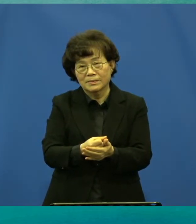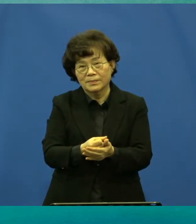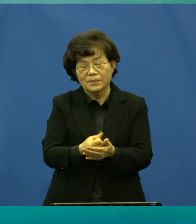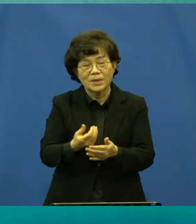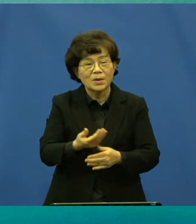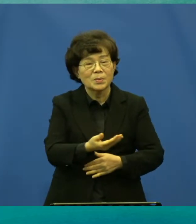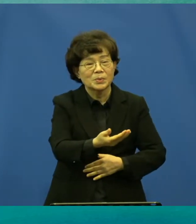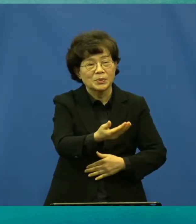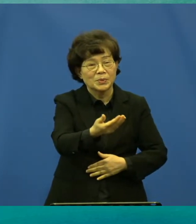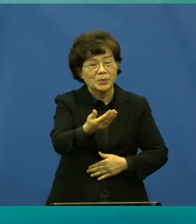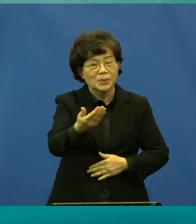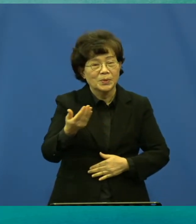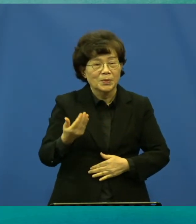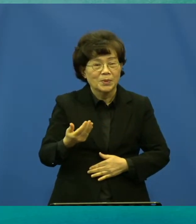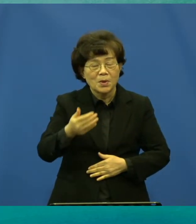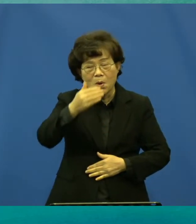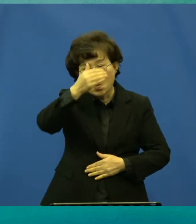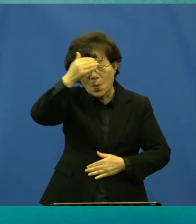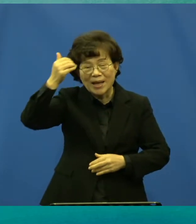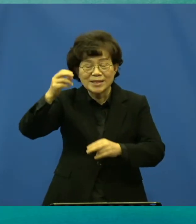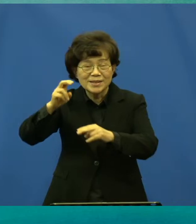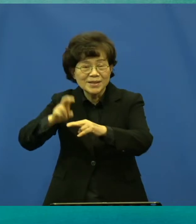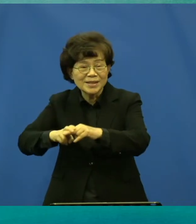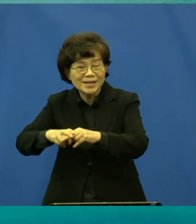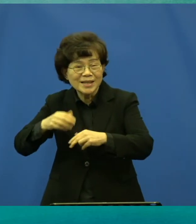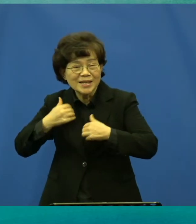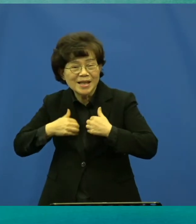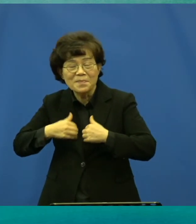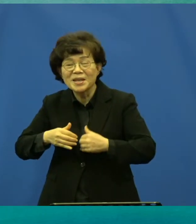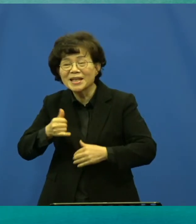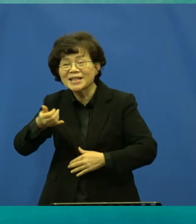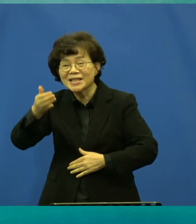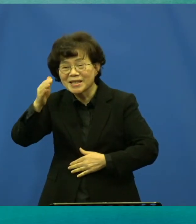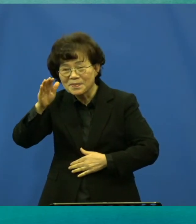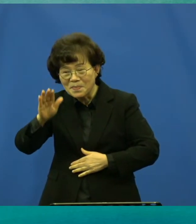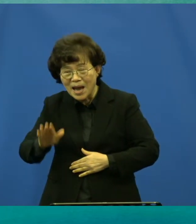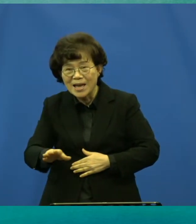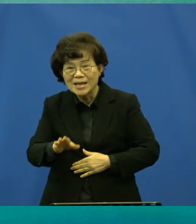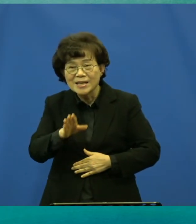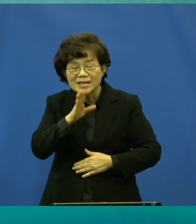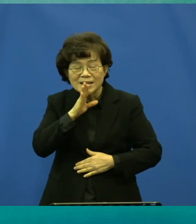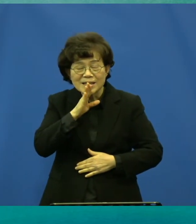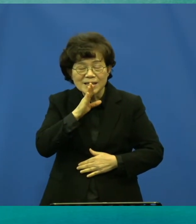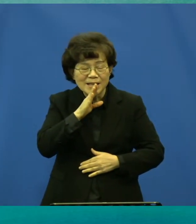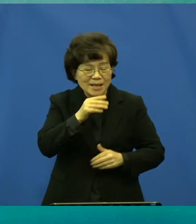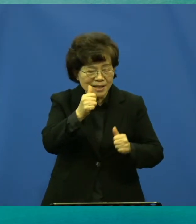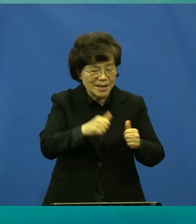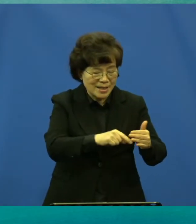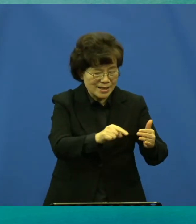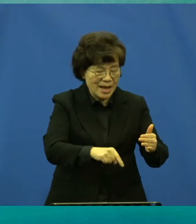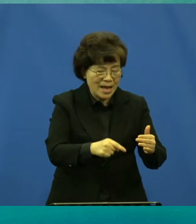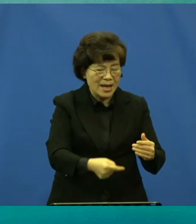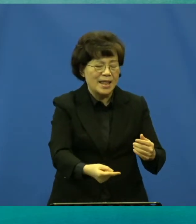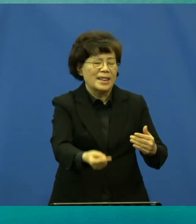여러분, 관중석이 재미있긴 하지만 진짜는 경기장 안입니다.